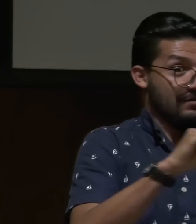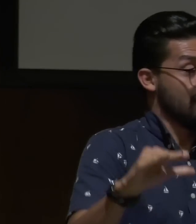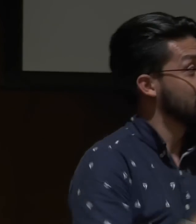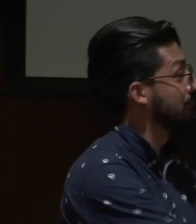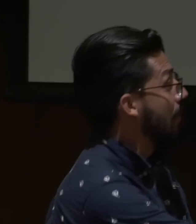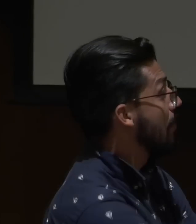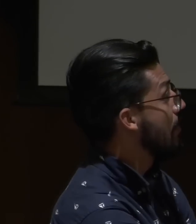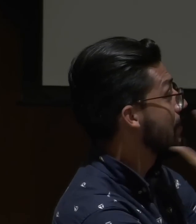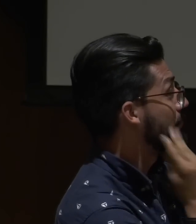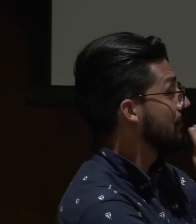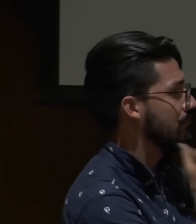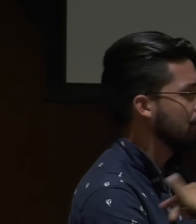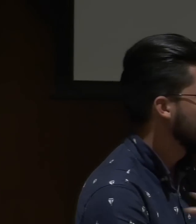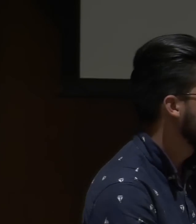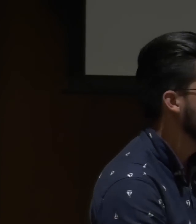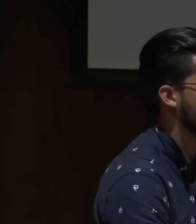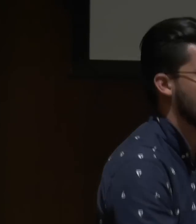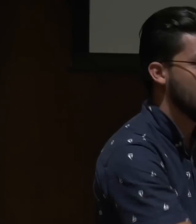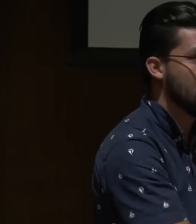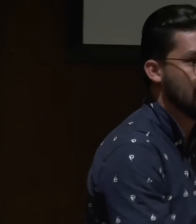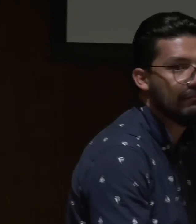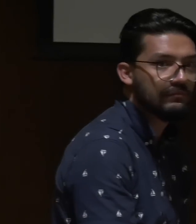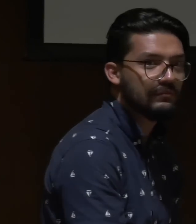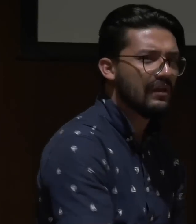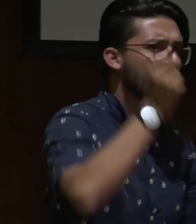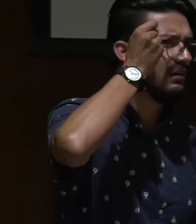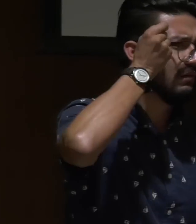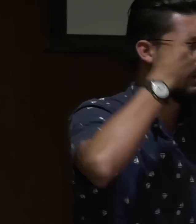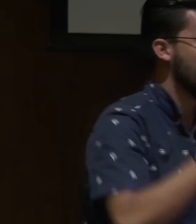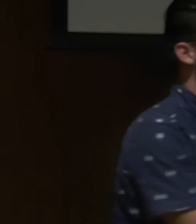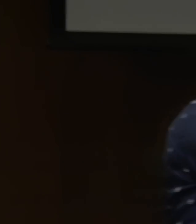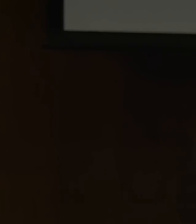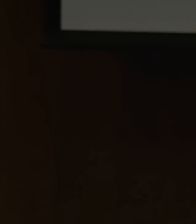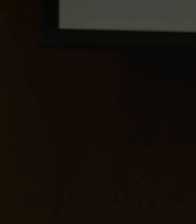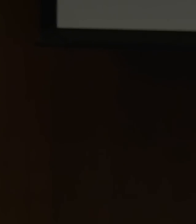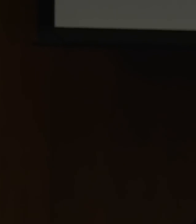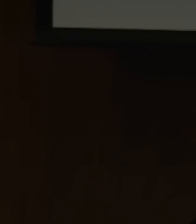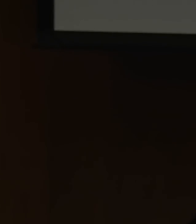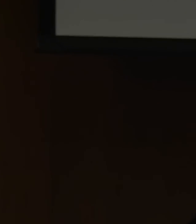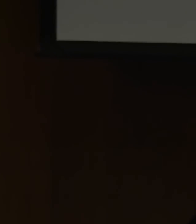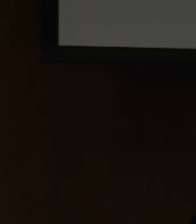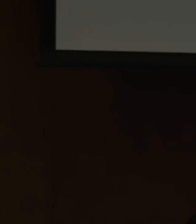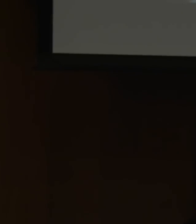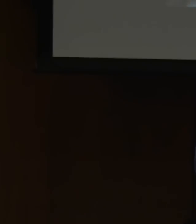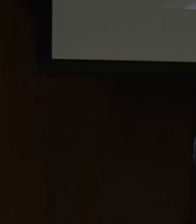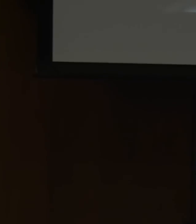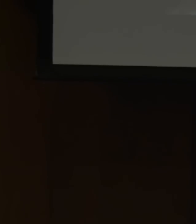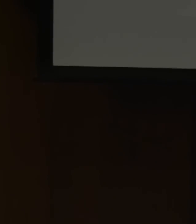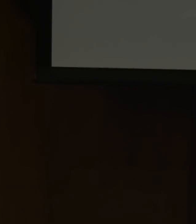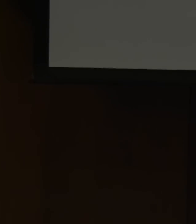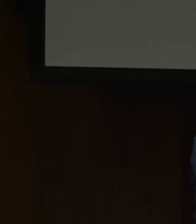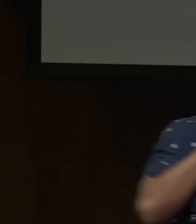hemos sido privados de esta información. Todo esto que hace parte de nuestra cultura colombiana, de nuestra historia, no